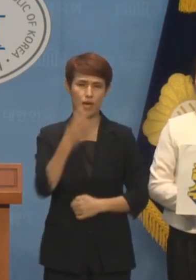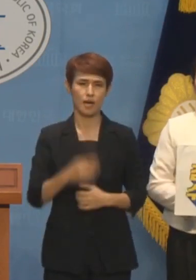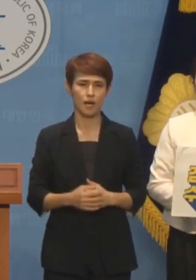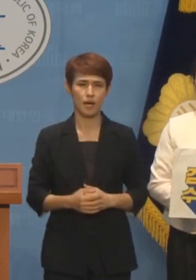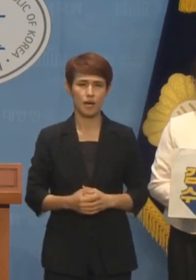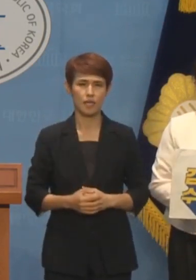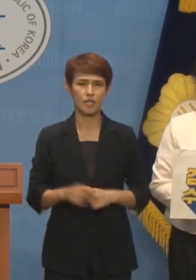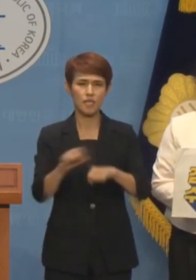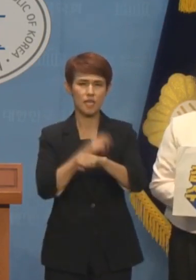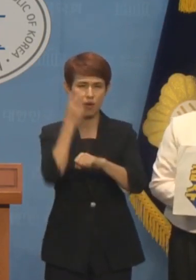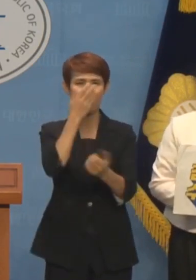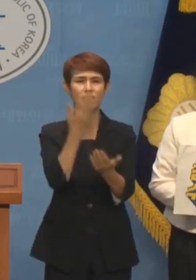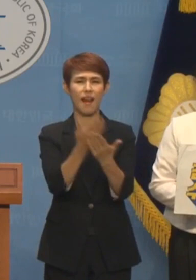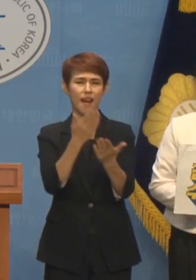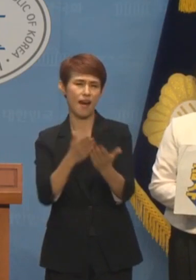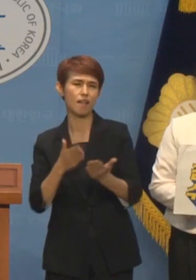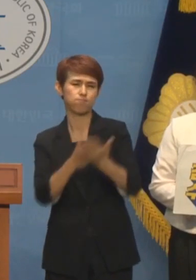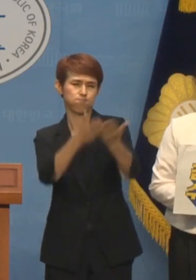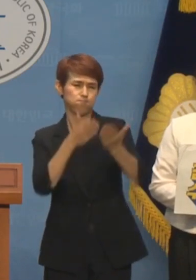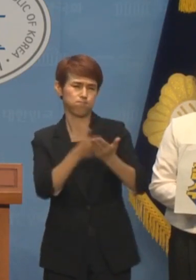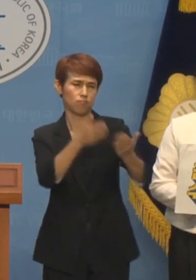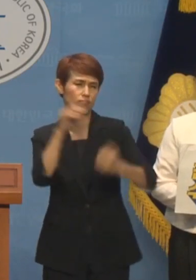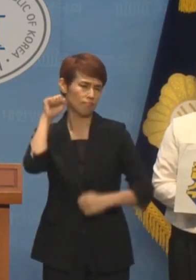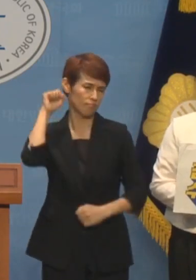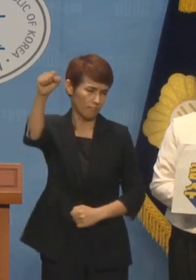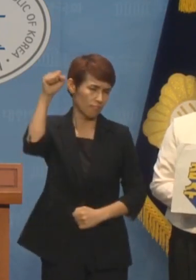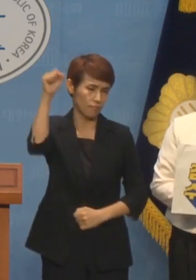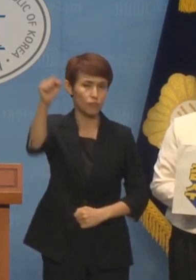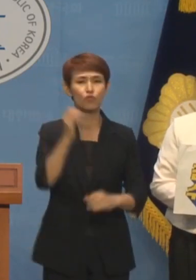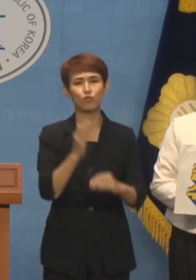실시를 요구하면서 지금도 싸우고 있습니다.